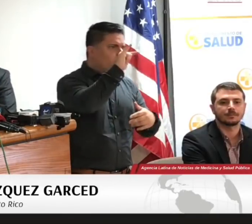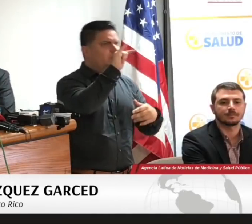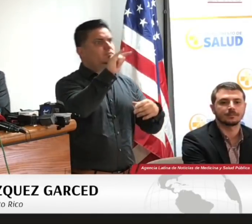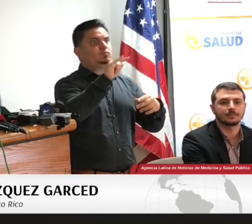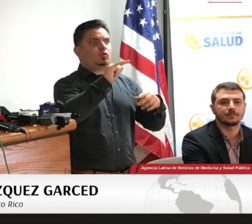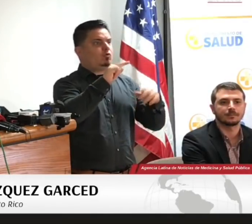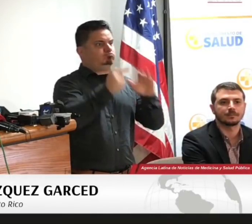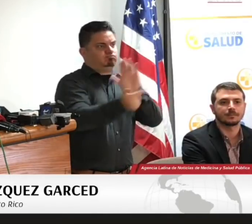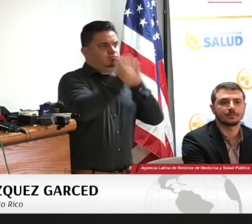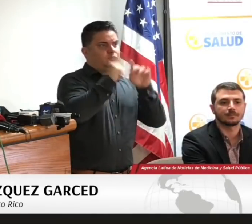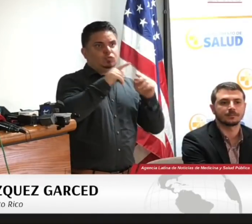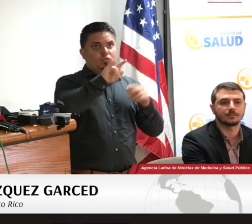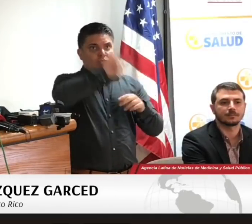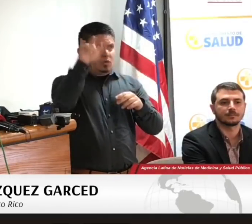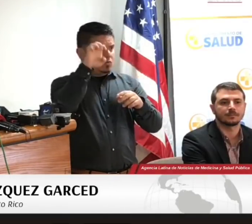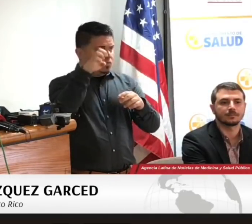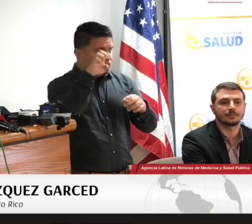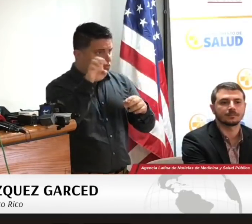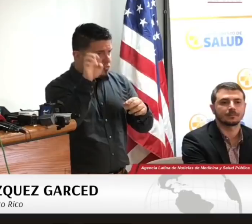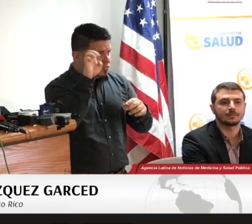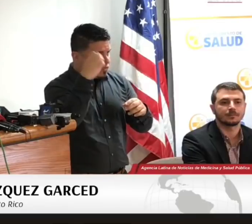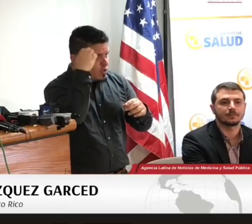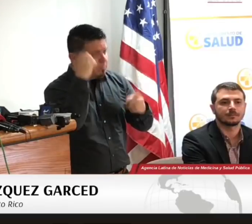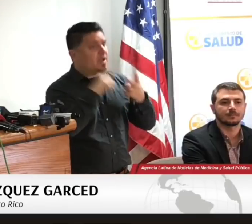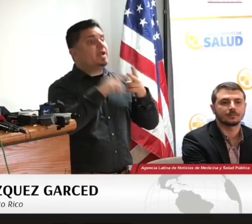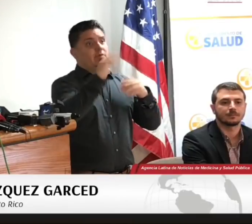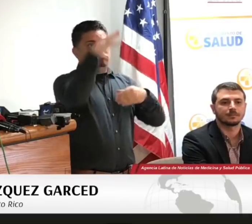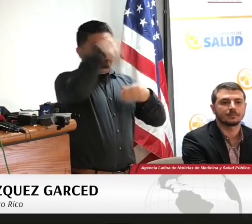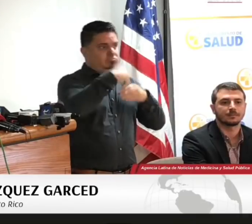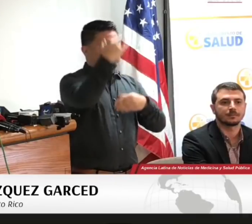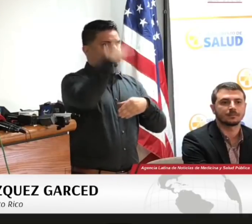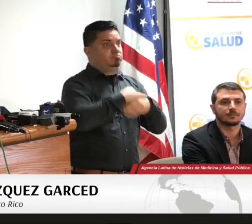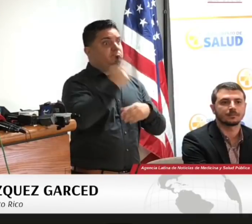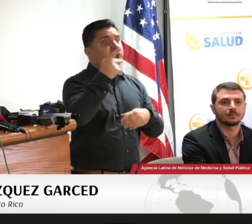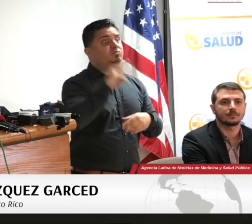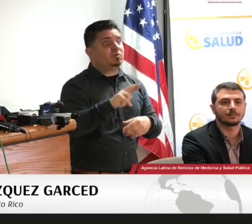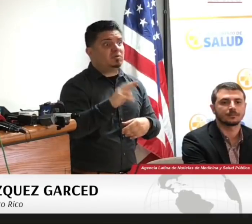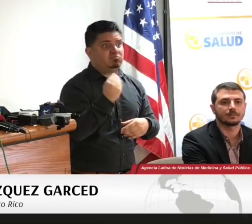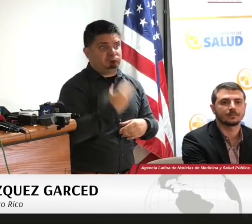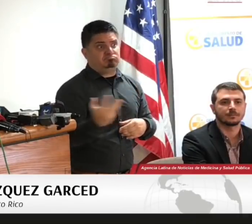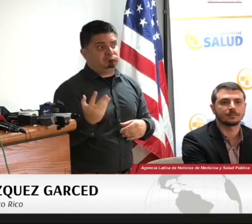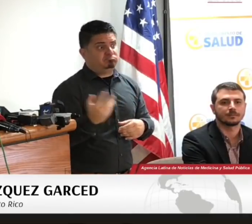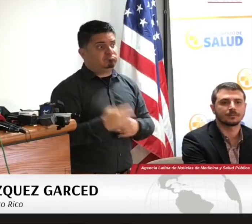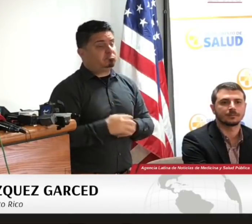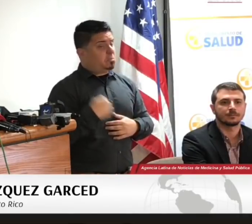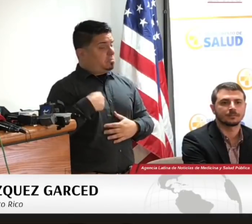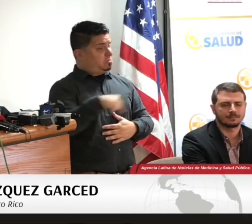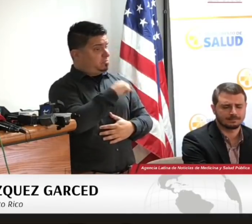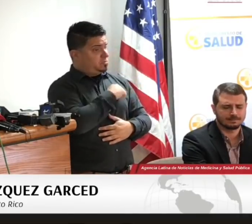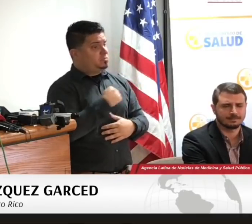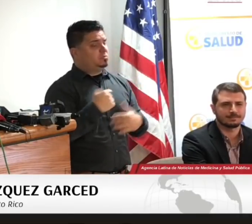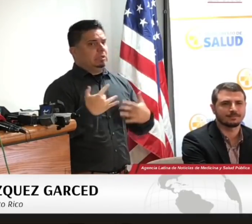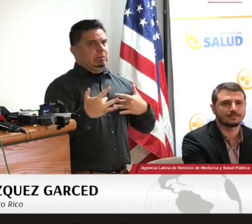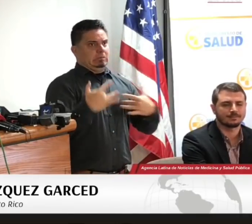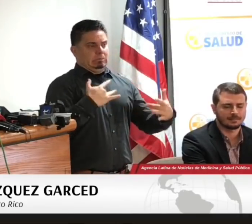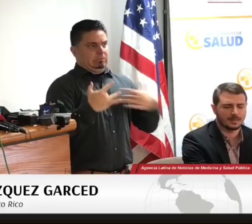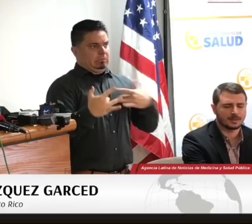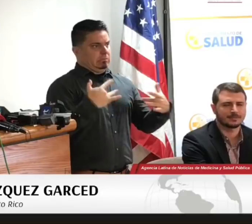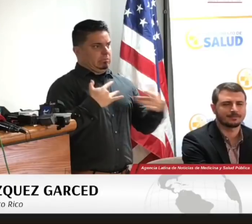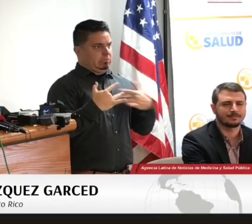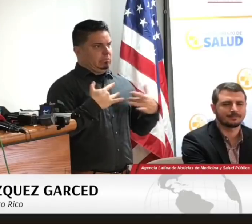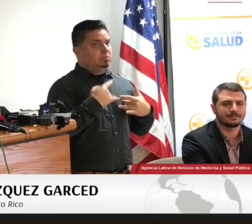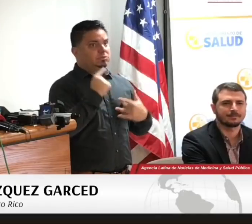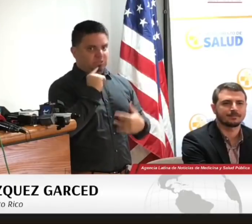lo cual incluye a Puerto Rico. Pero nosotros tenemos una seria preocupación hasta tanto no